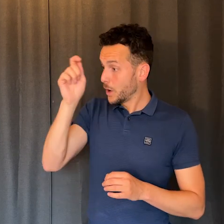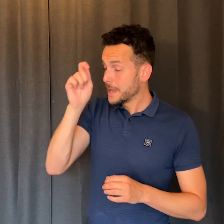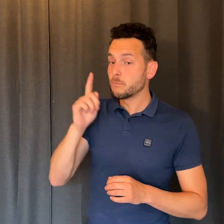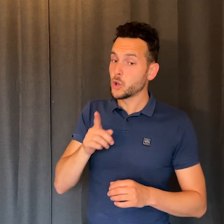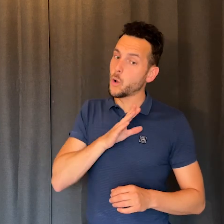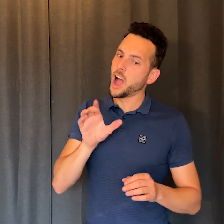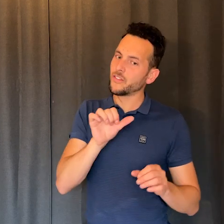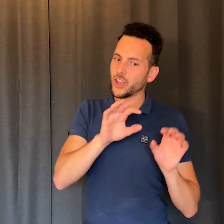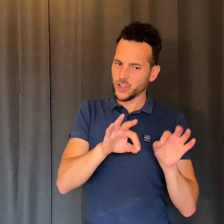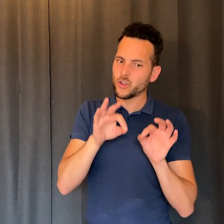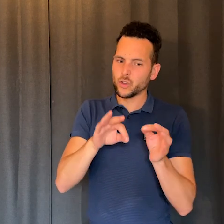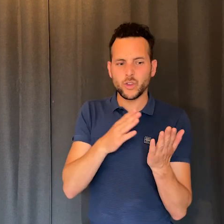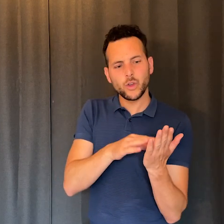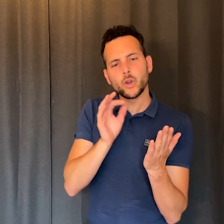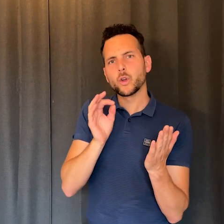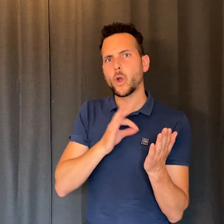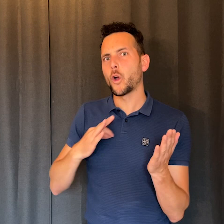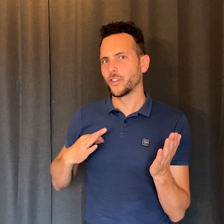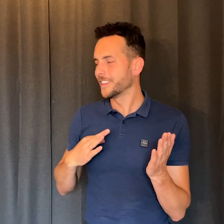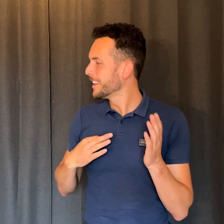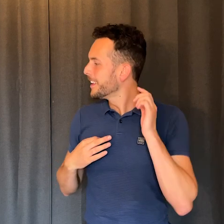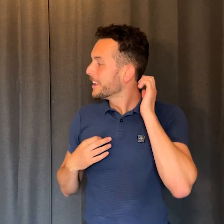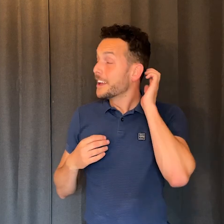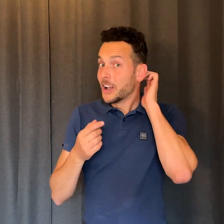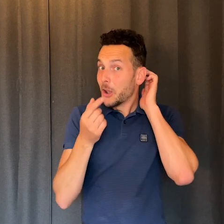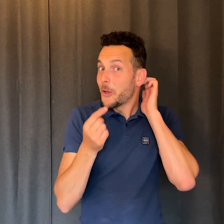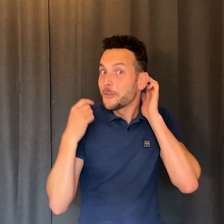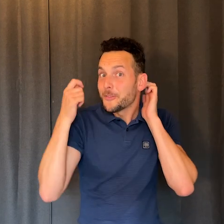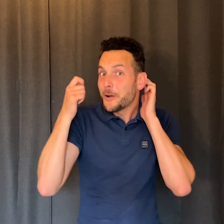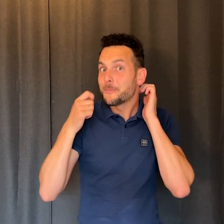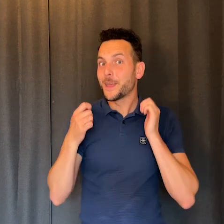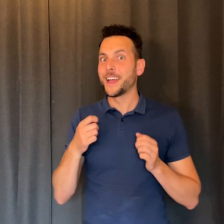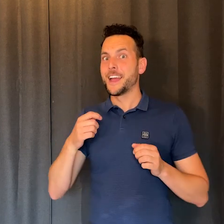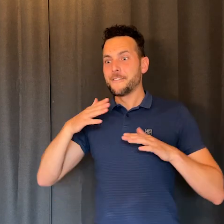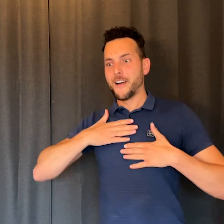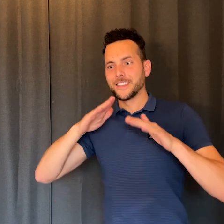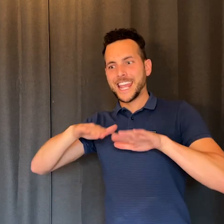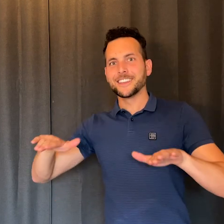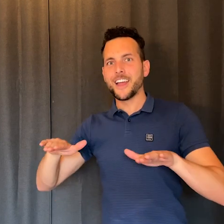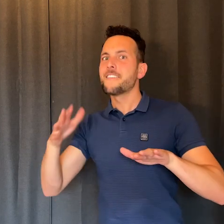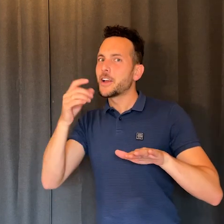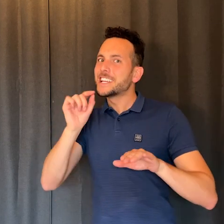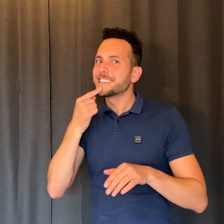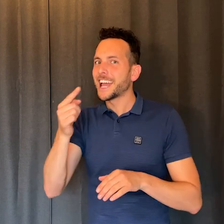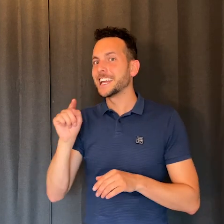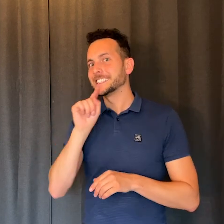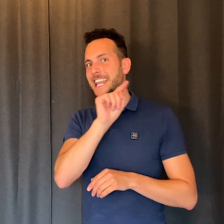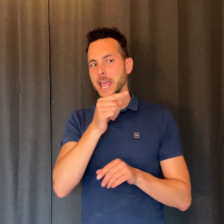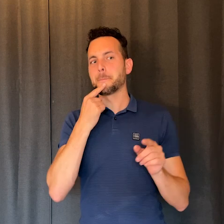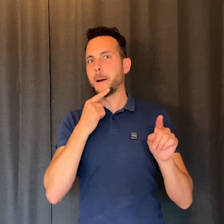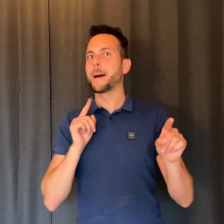we dat even doen? Ja, goed idee. Oké. Okay. Hey kids, ik kijk jullie mee. We hebben echt een superleuk filmpje van kinderen die wat tegen hun papa willen zeggen. Kijken jullie mee?